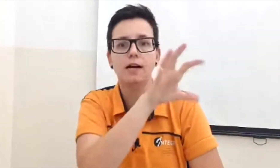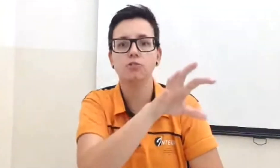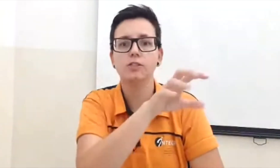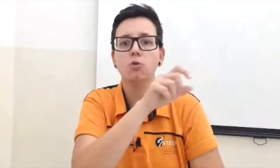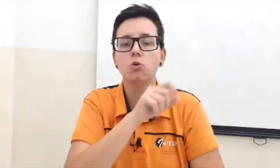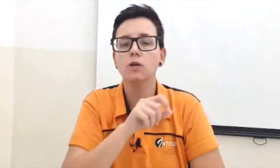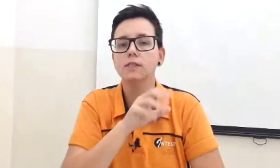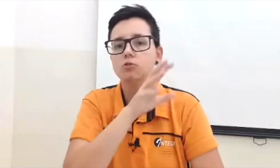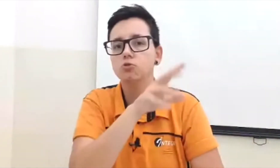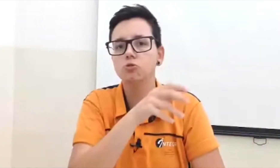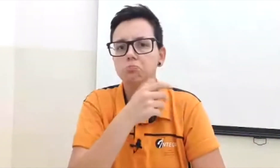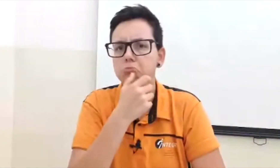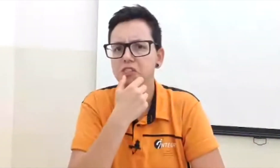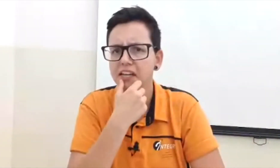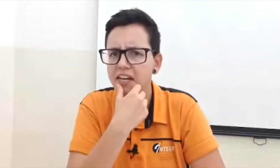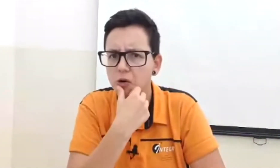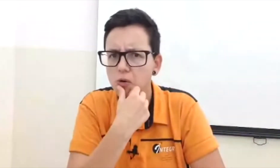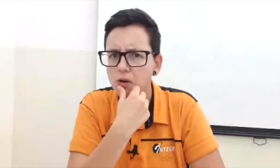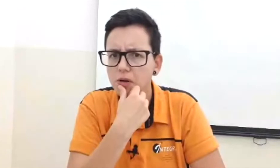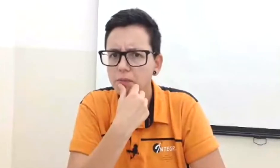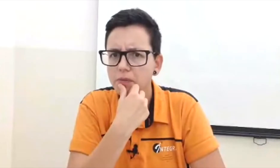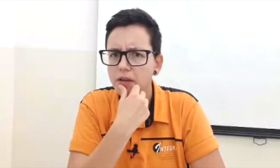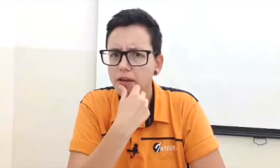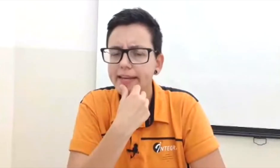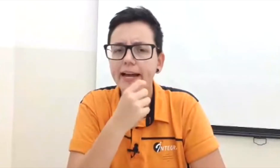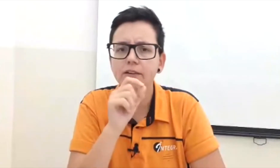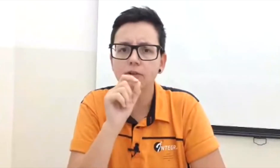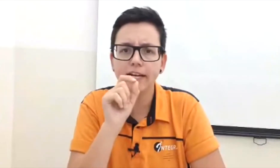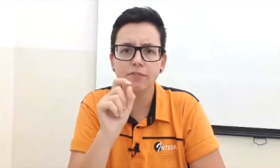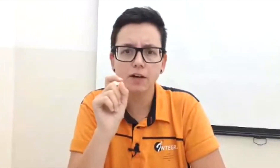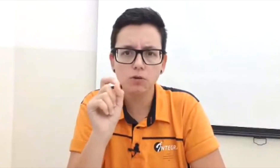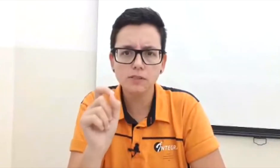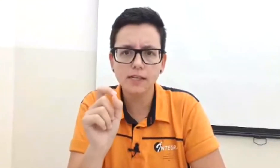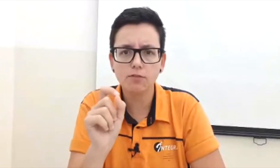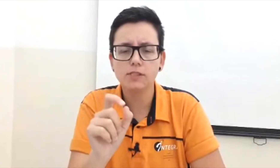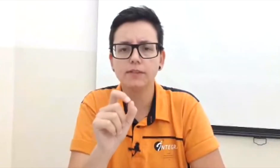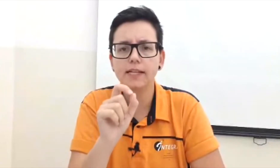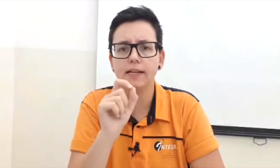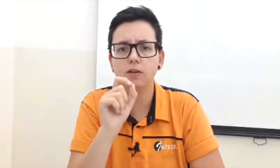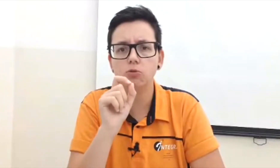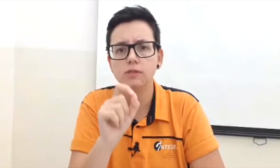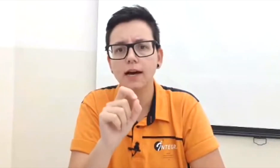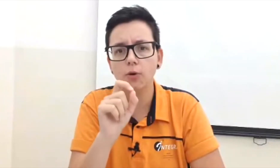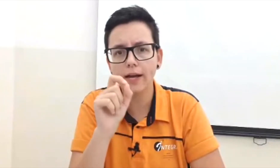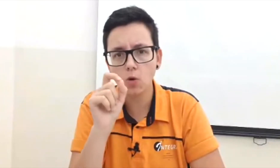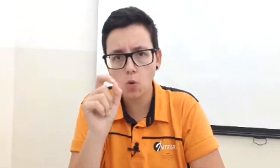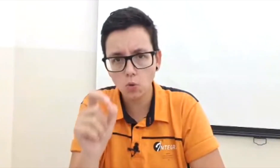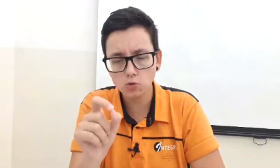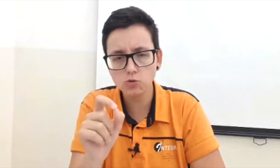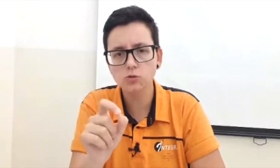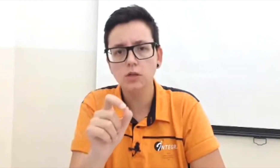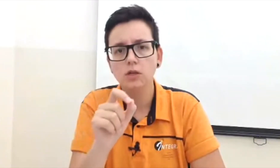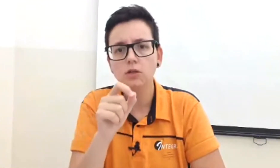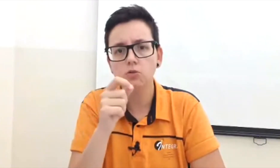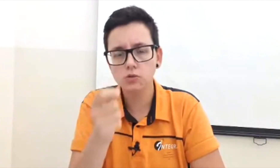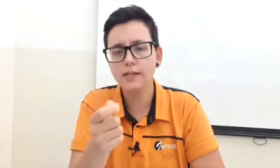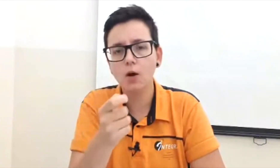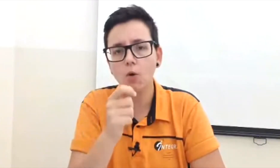de tal coisa e o surdo não entendeu. E aí, o que vai acontecer? Você vai ter que usar o recurso do sinal